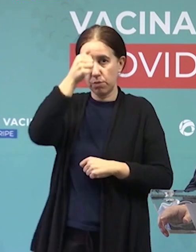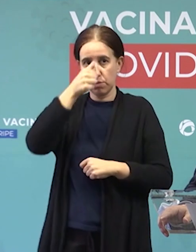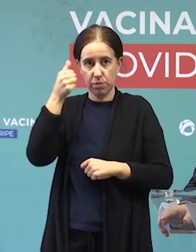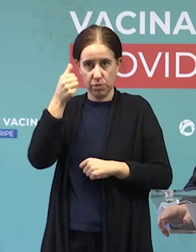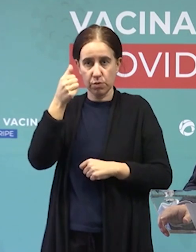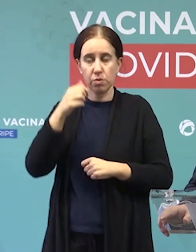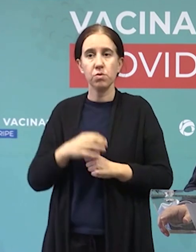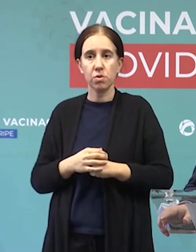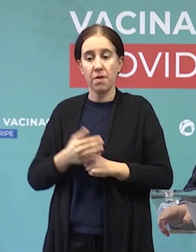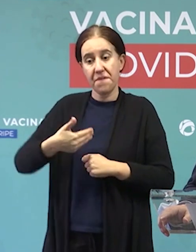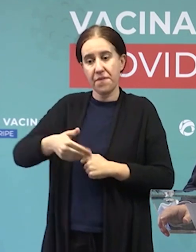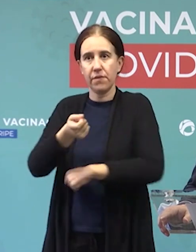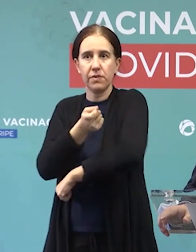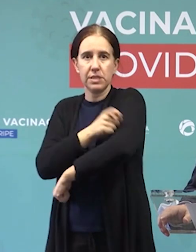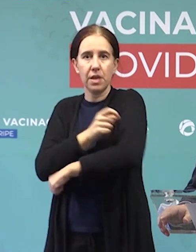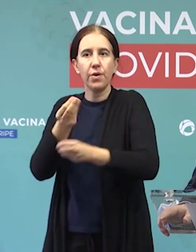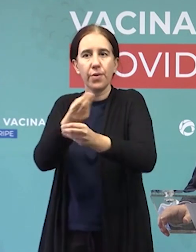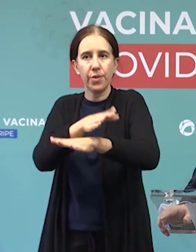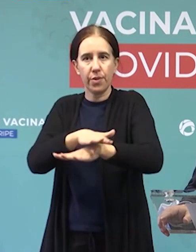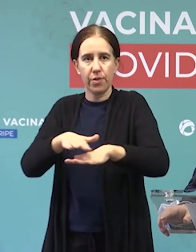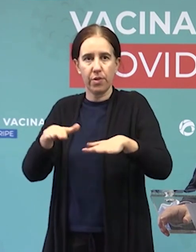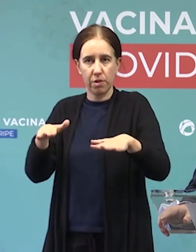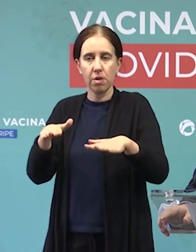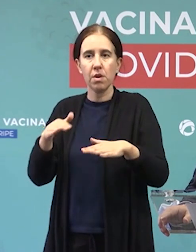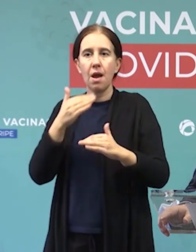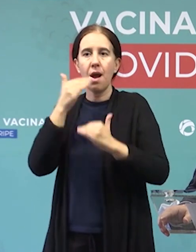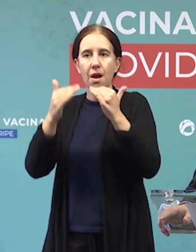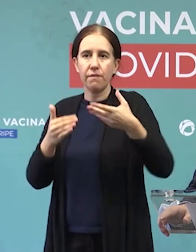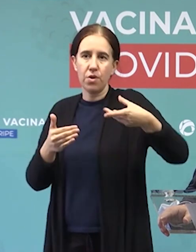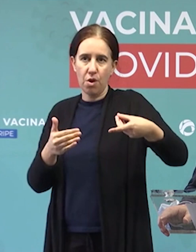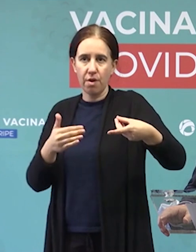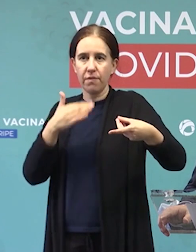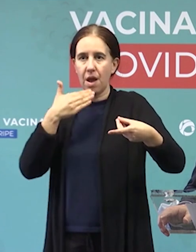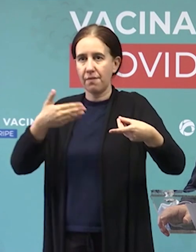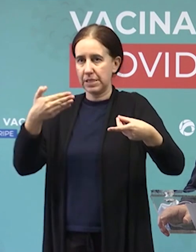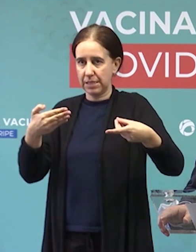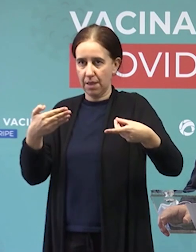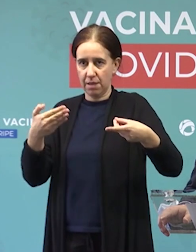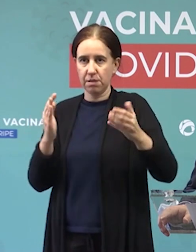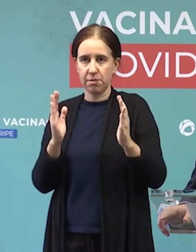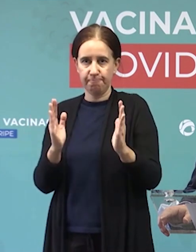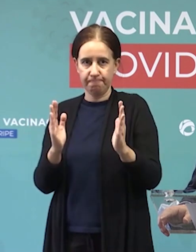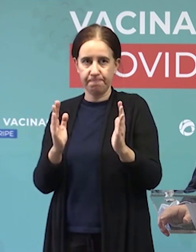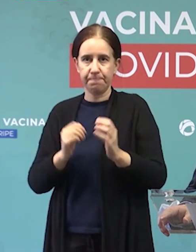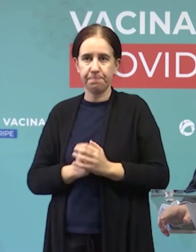domingo, serão vacinadas crianças entre os 9 e os 7 anos.